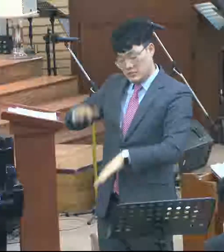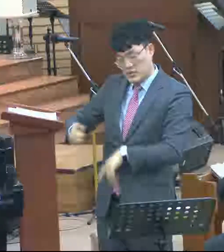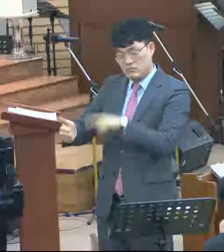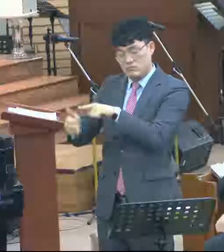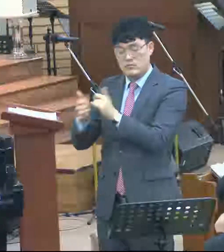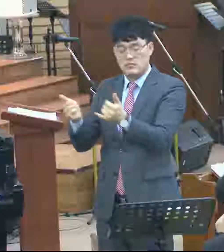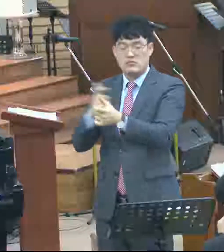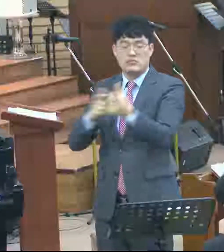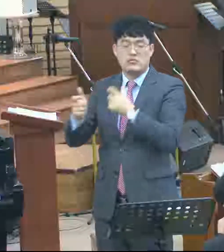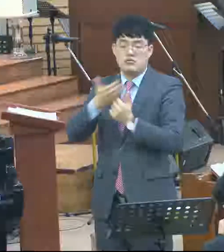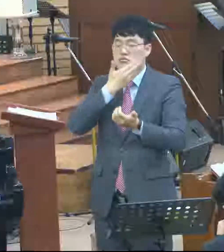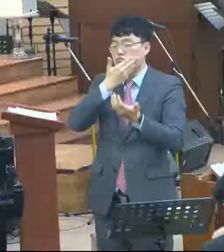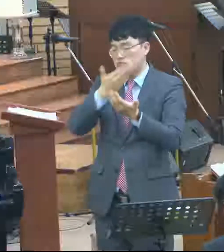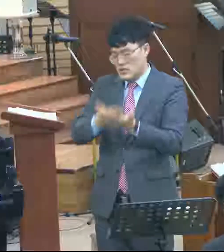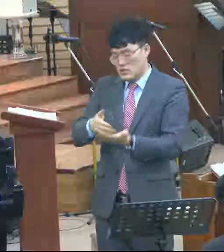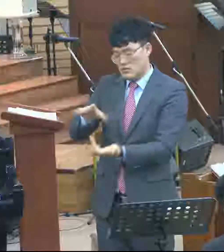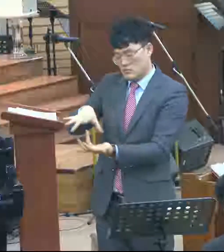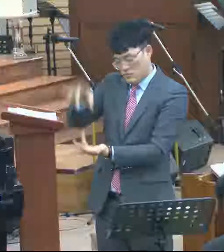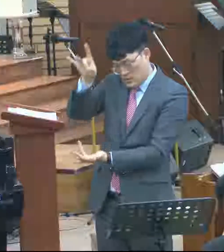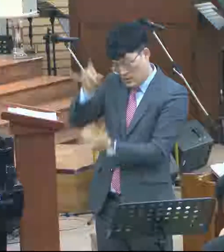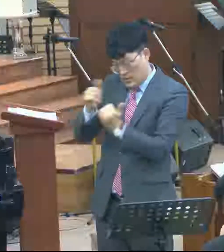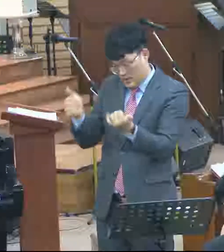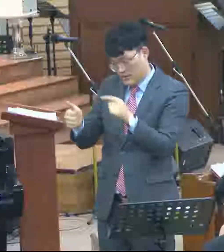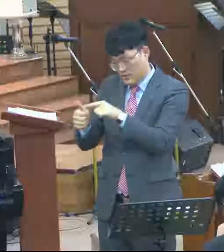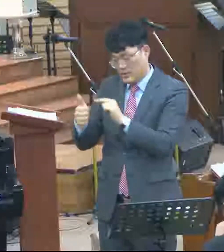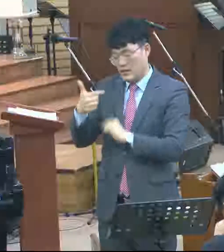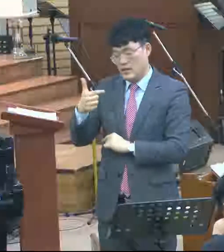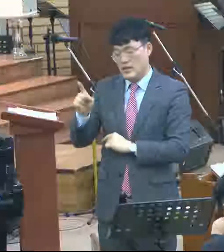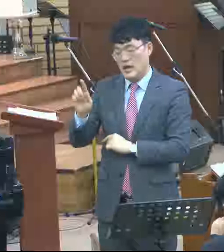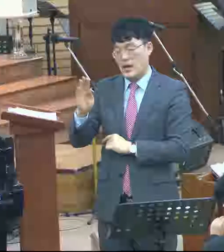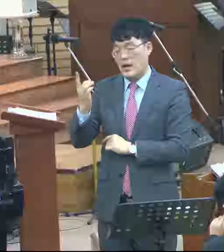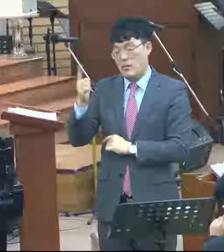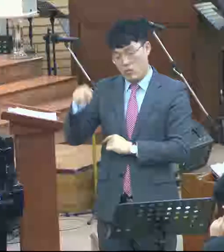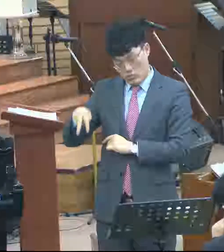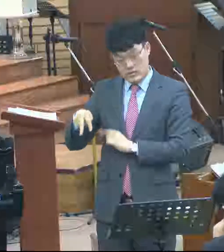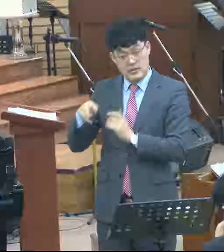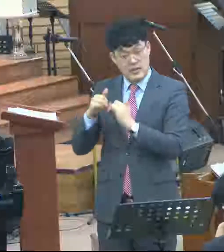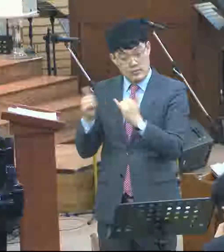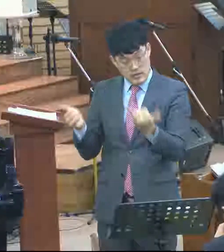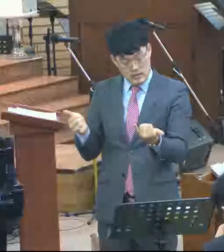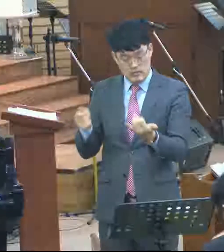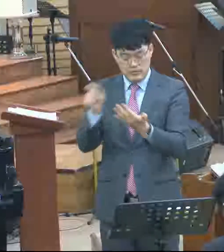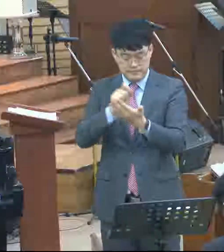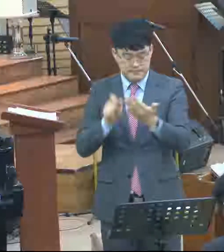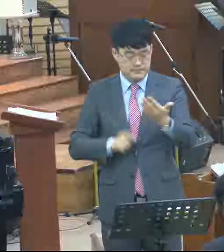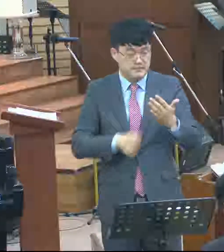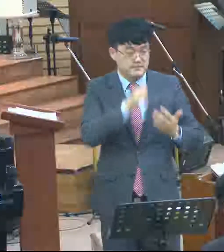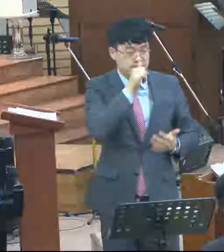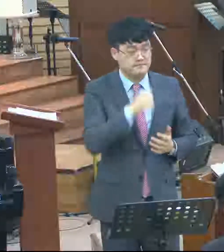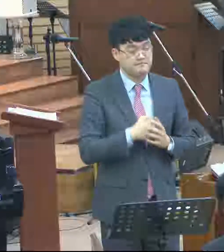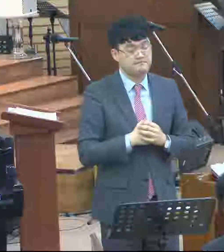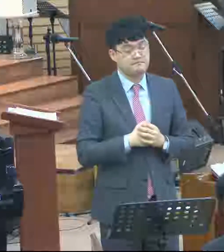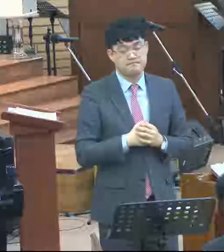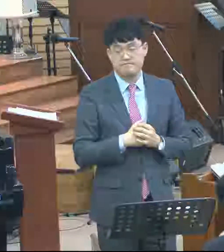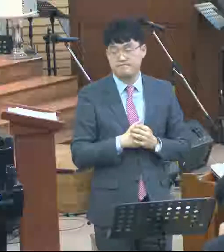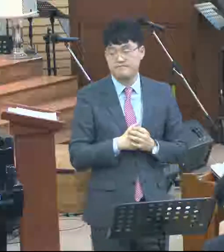한 사람이다. 그것을 역사가는 우리에게 전해주고 있습니다. 이